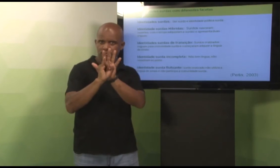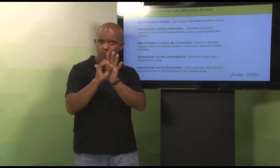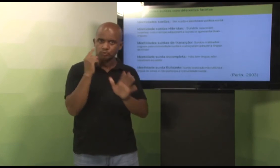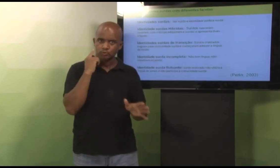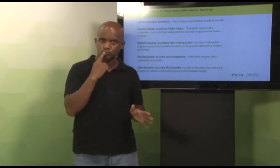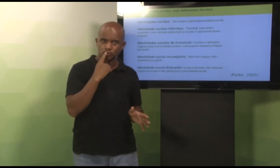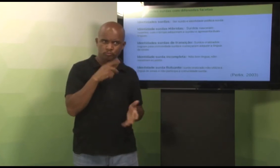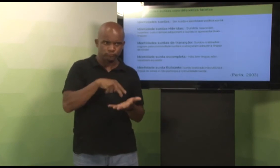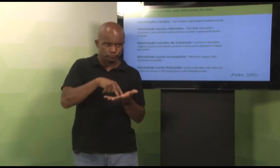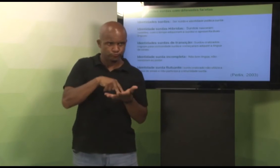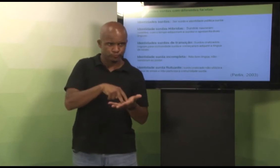estratégias